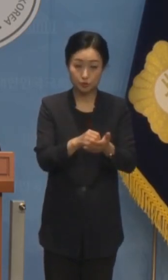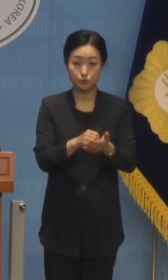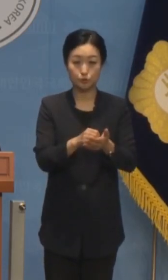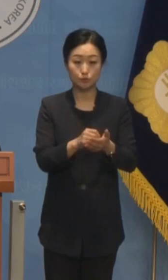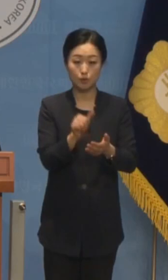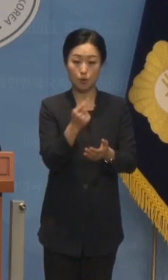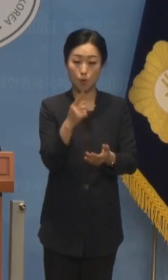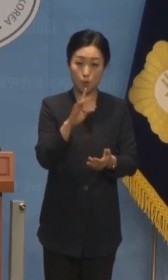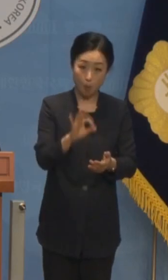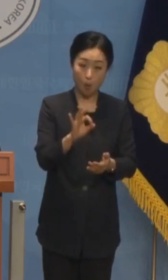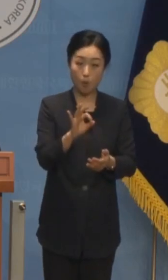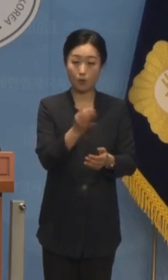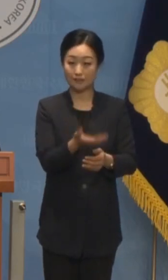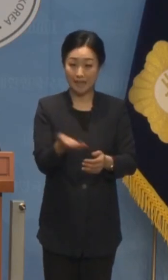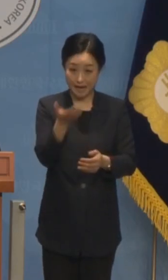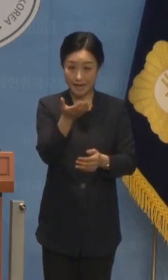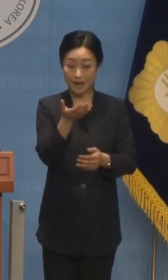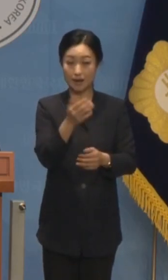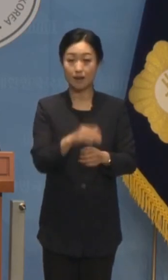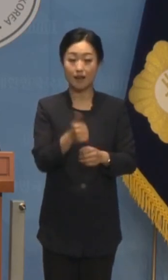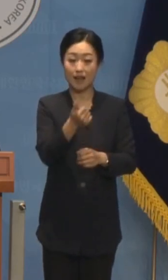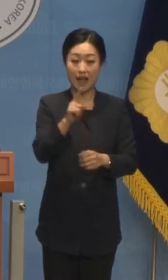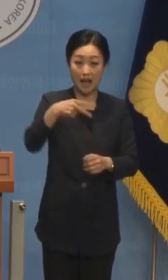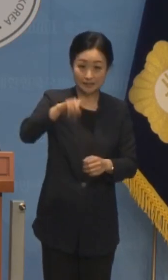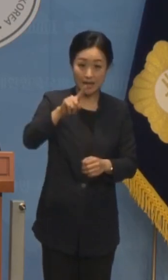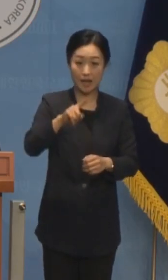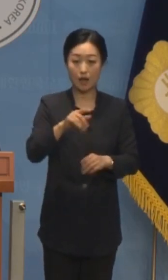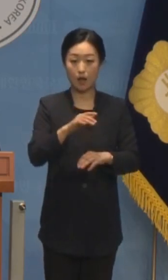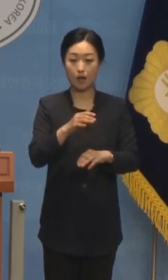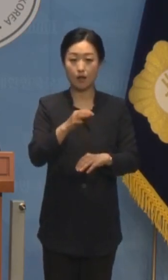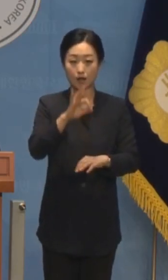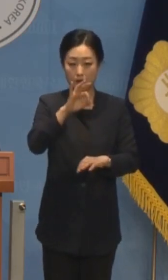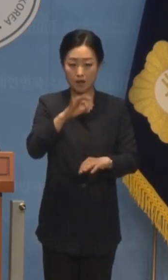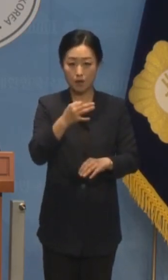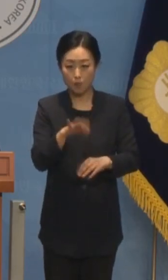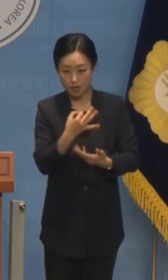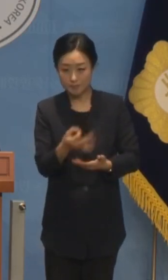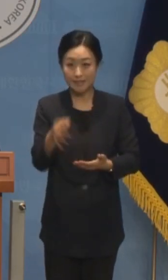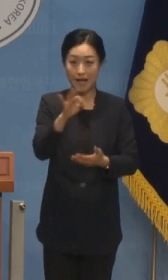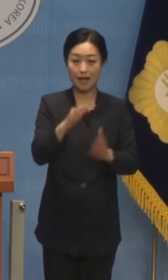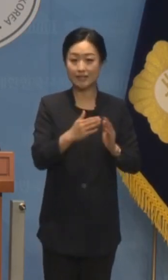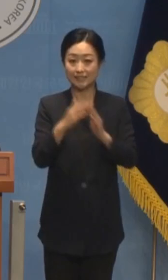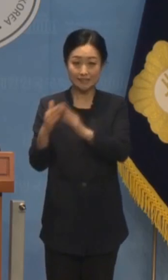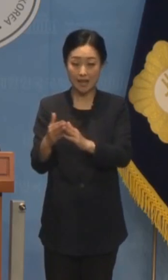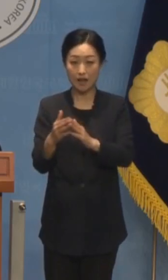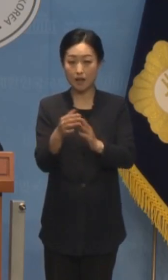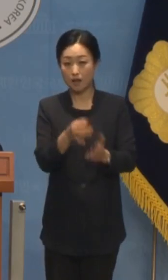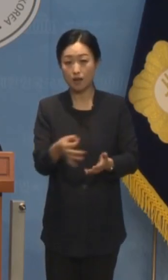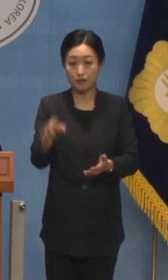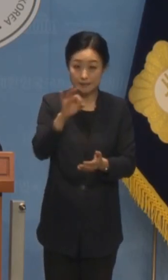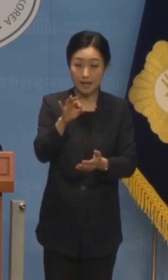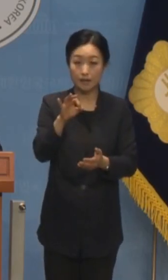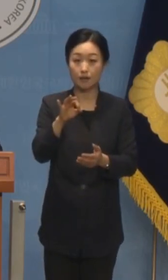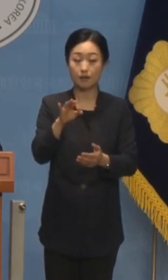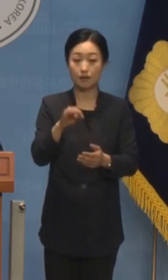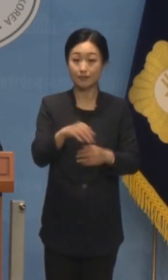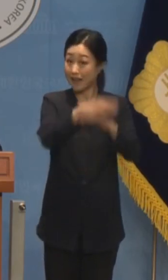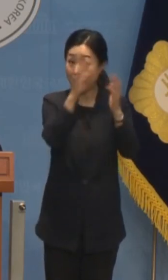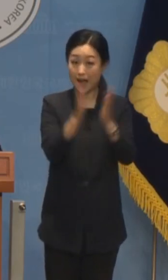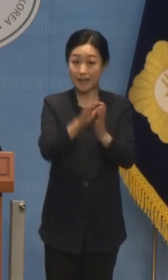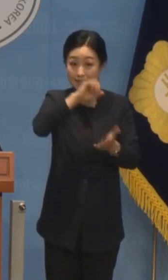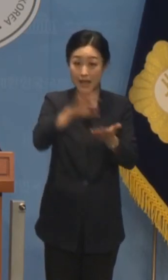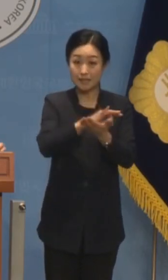상향 하사 허봉 승급에 인상 이사 화물비 대상 확대 등 신규 예산에 아예